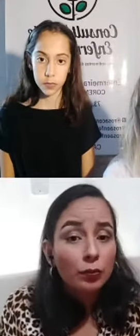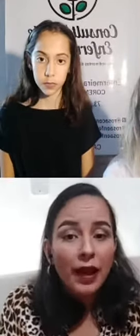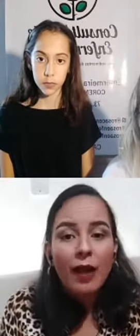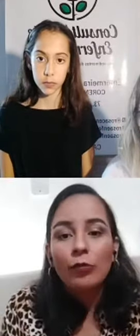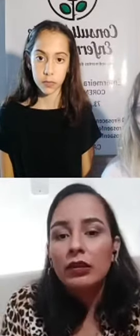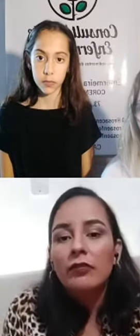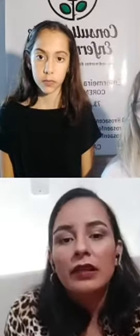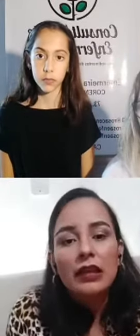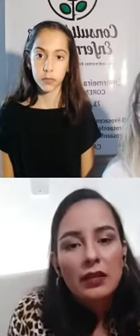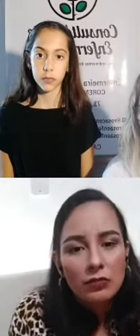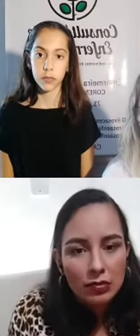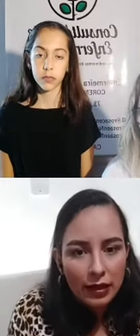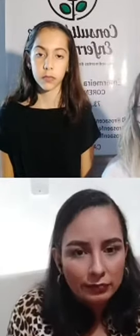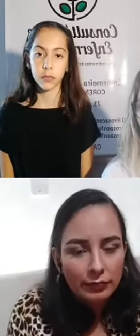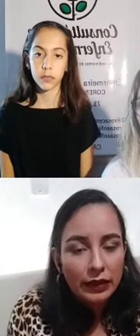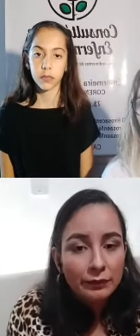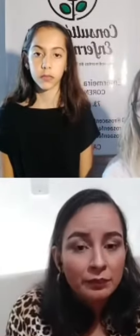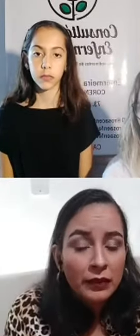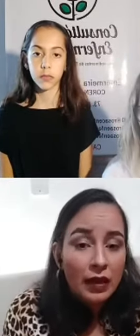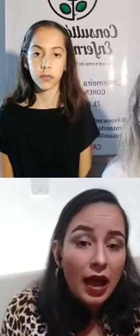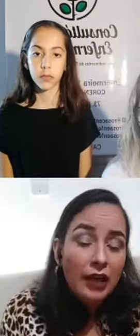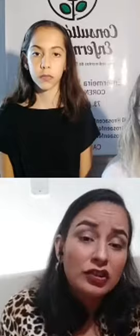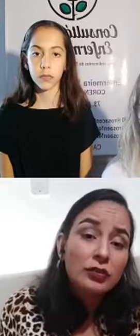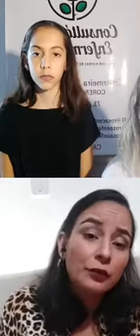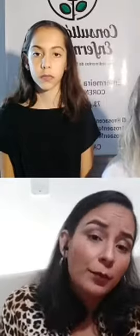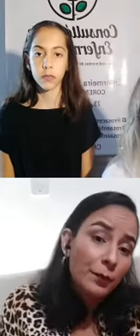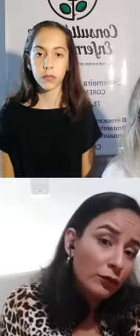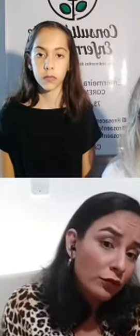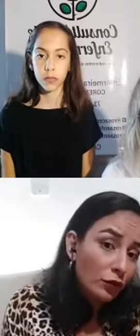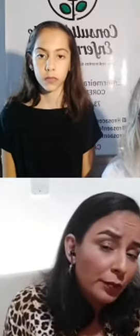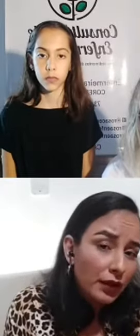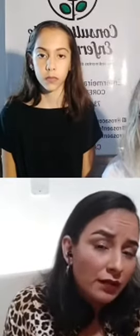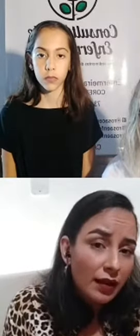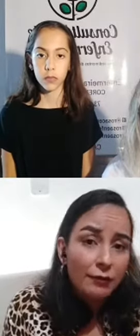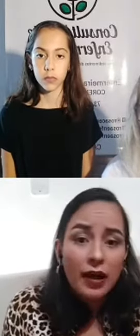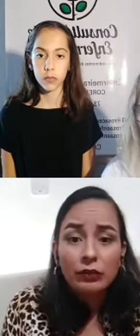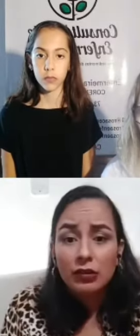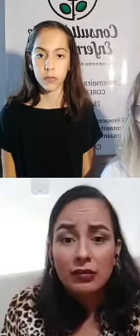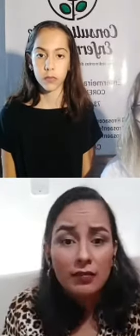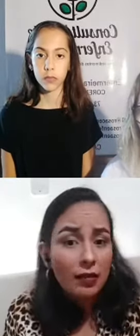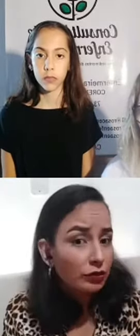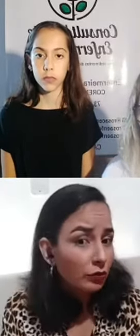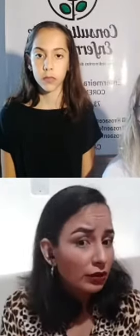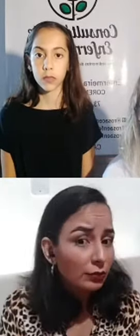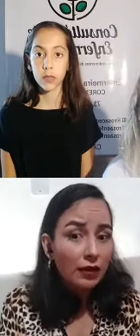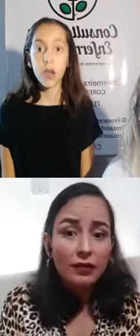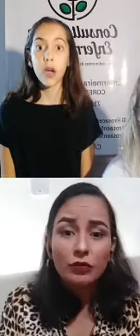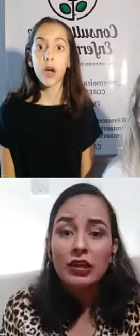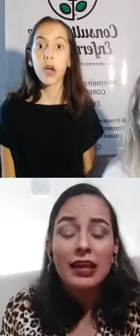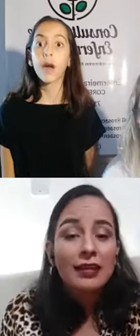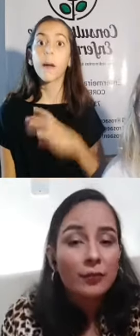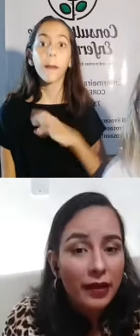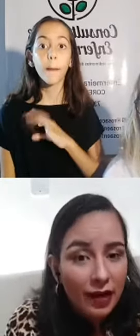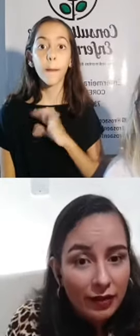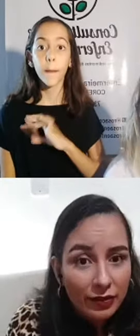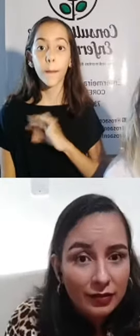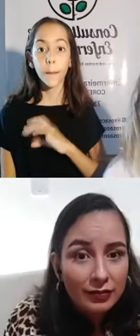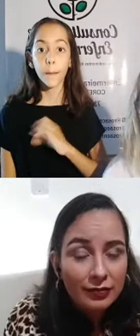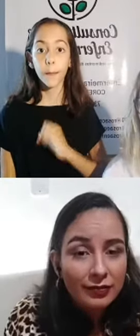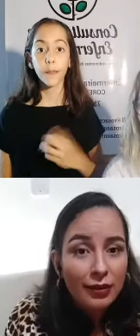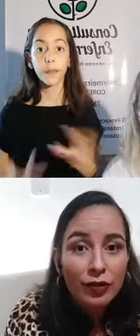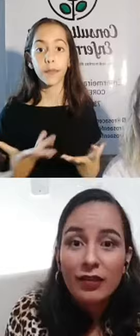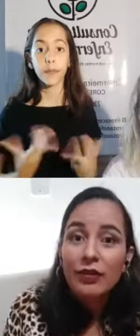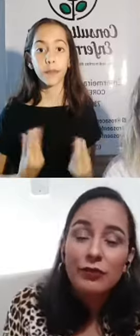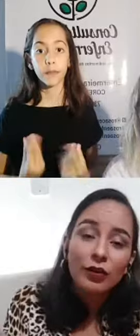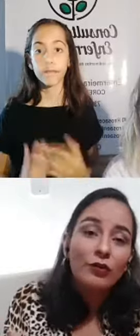tudo para algo que não vai ter resultado, né? Exato. A gente foi pego de surpresa, é fato, tanto a saúde quanto a educação, ninguém esperava,